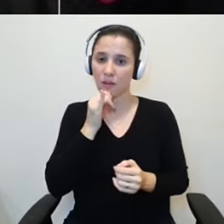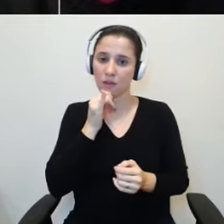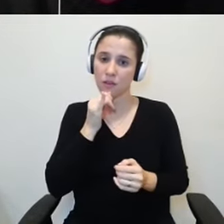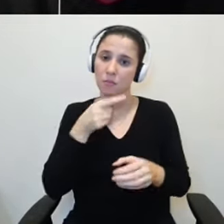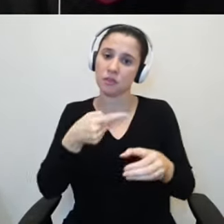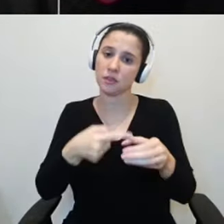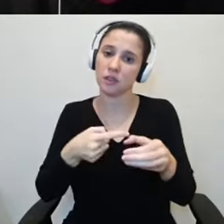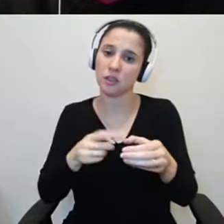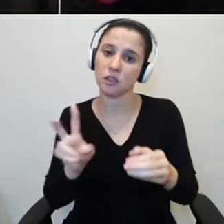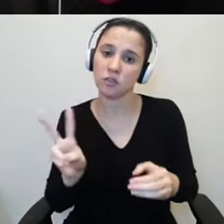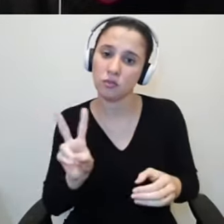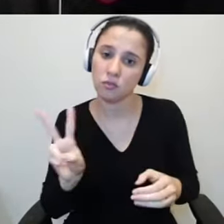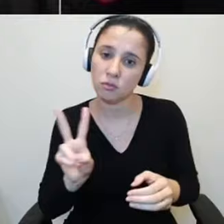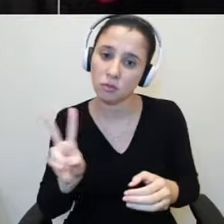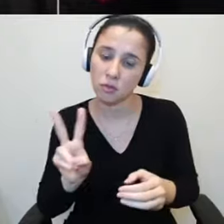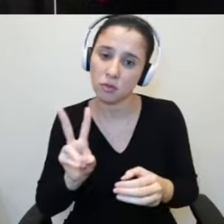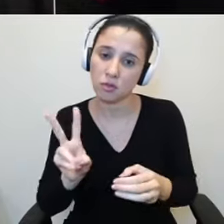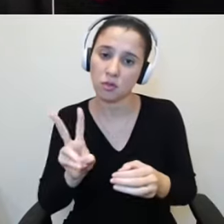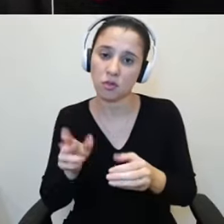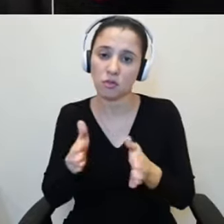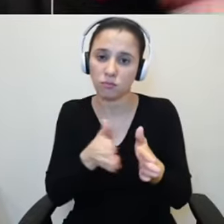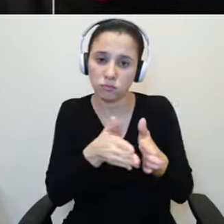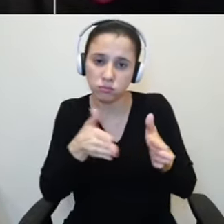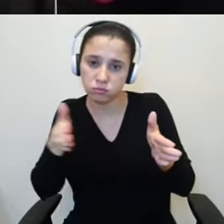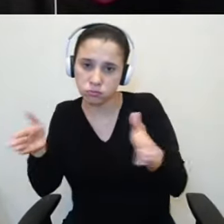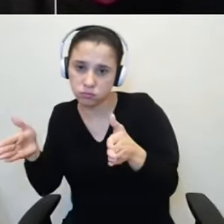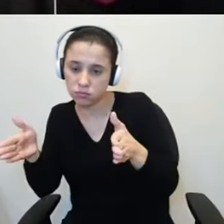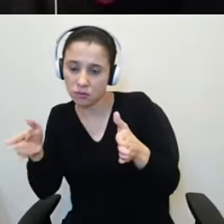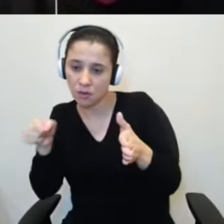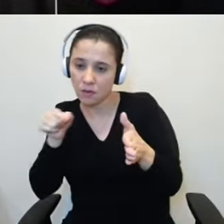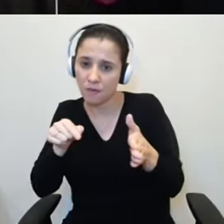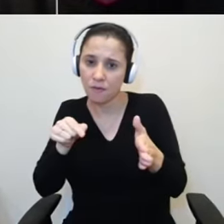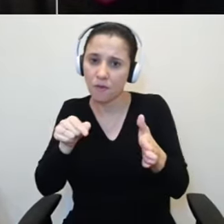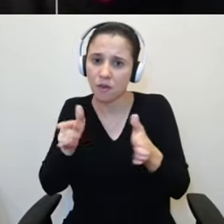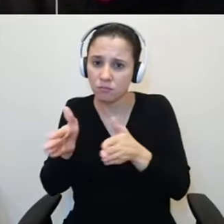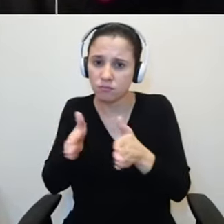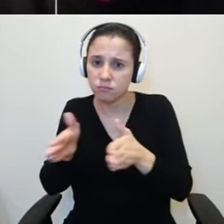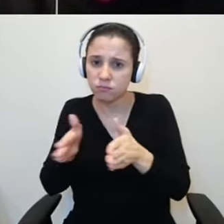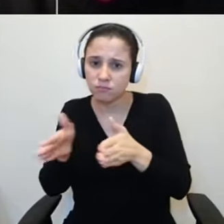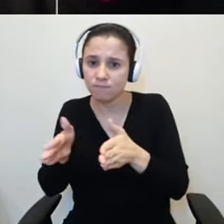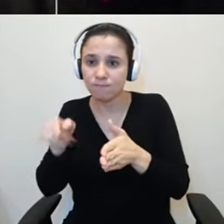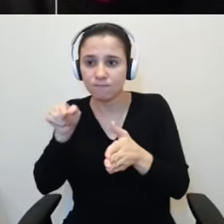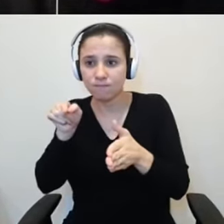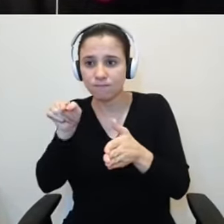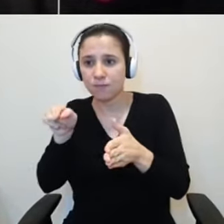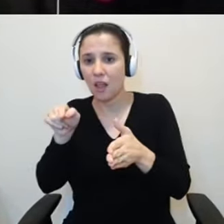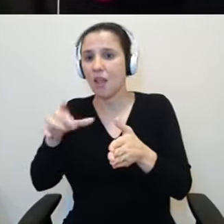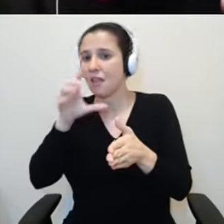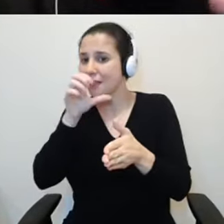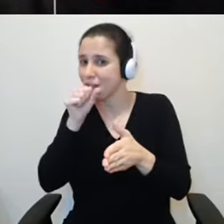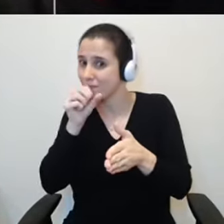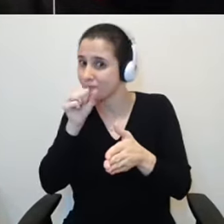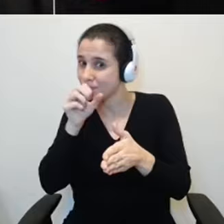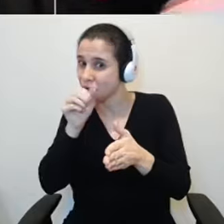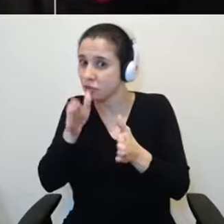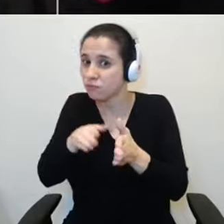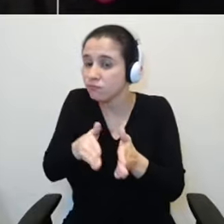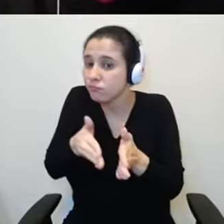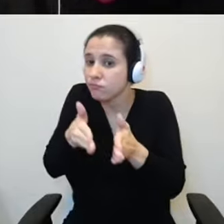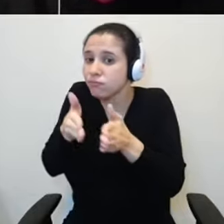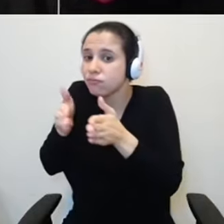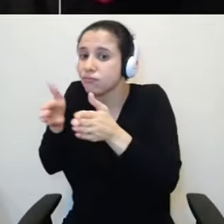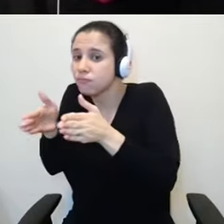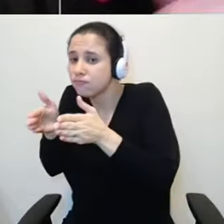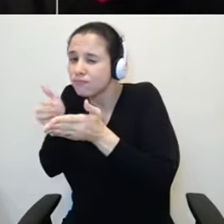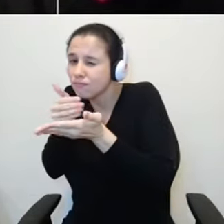na fase laranja e caminhando talvez aí para a fase vermelha. Então, a situação está ficando cada vez mais grave.